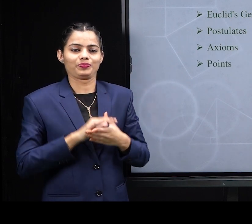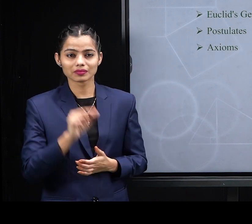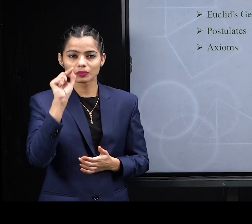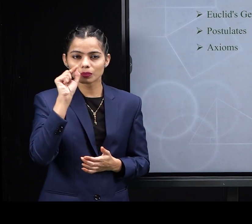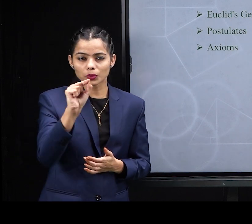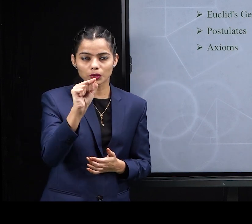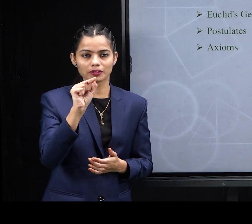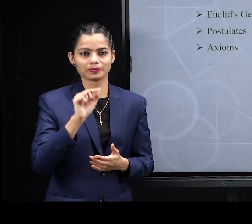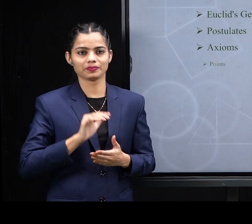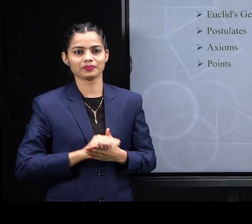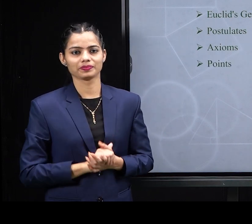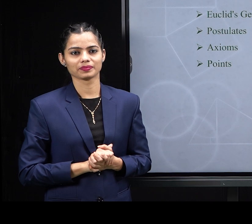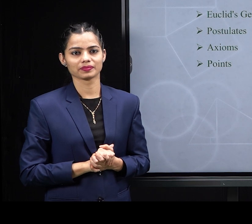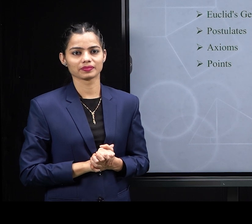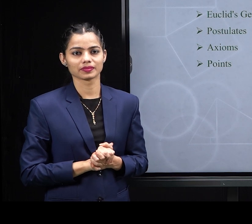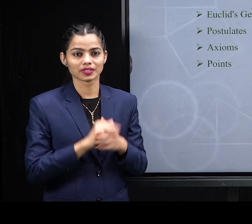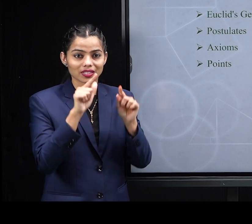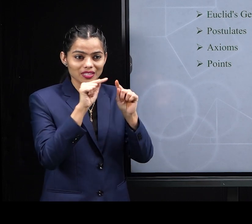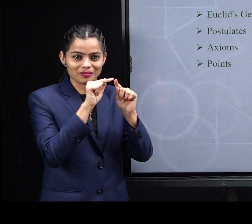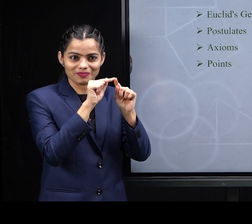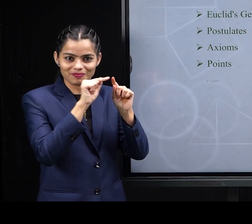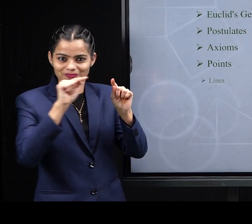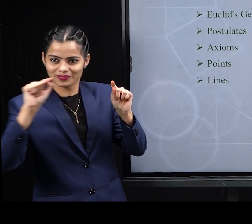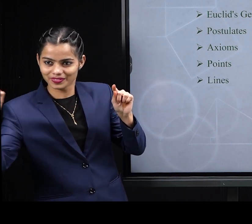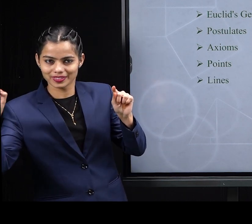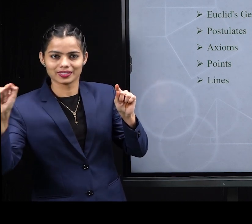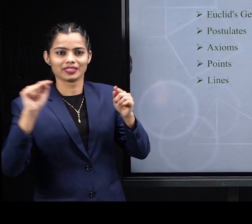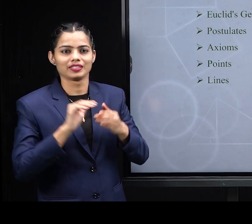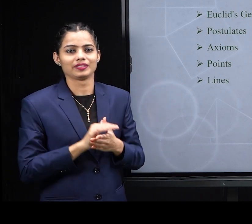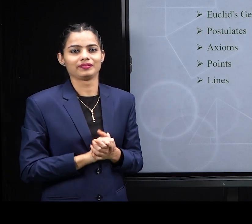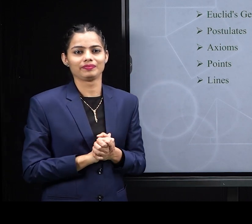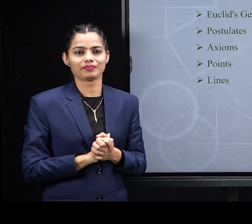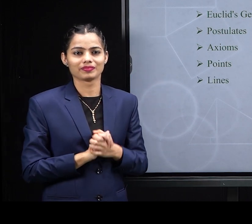పోయన్ట్లు లయన్లు కోణాలు